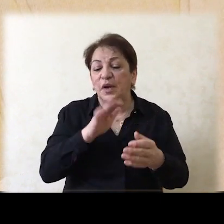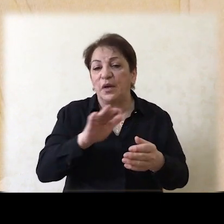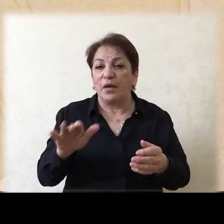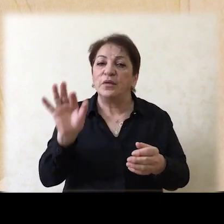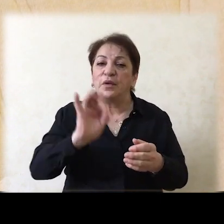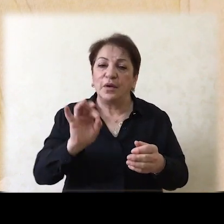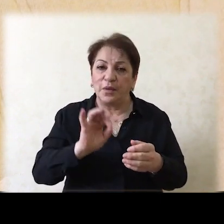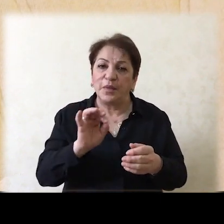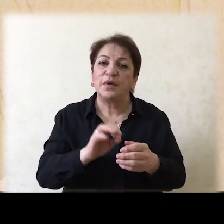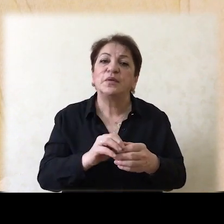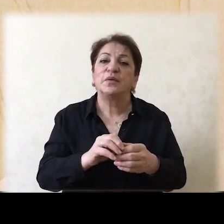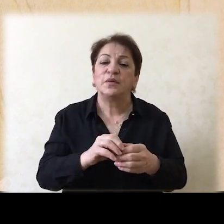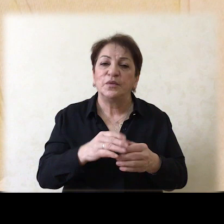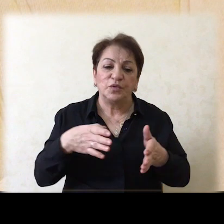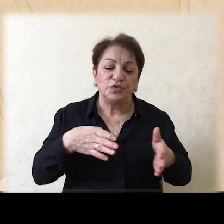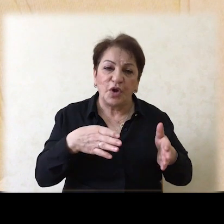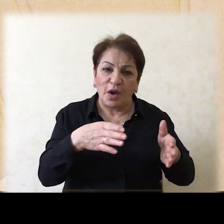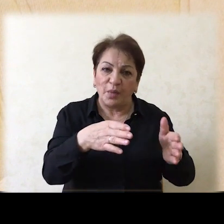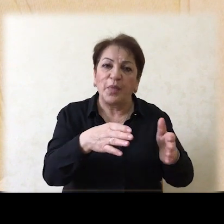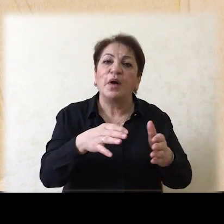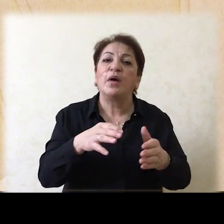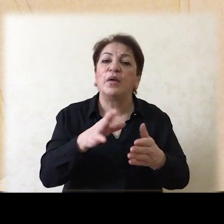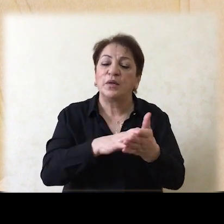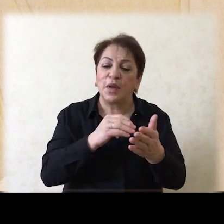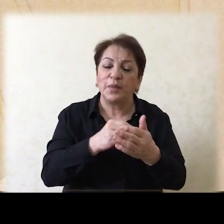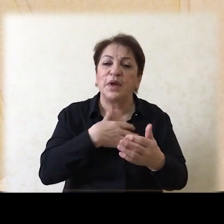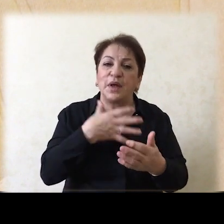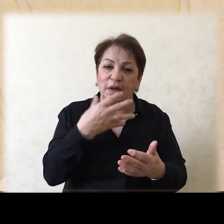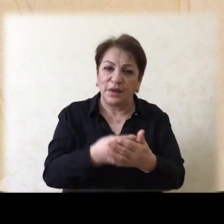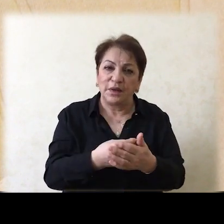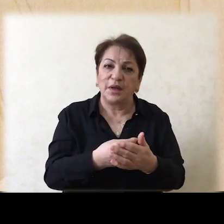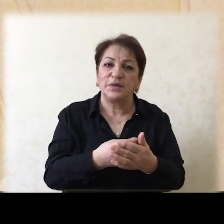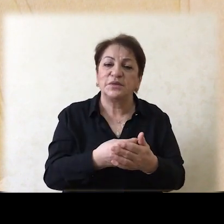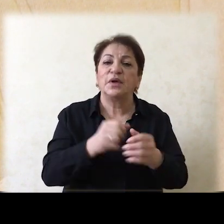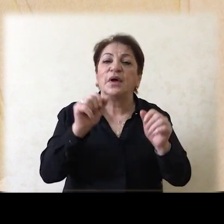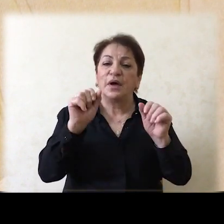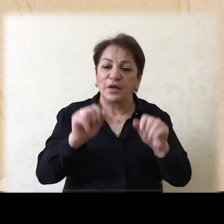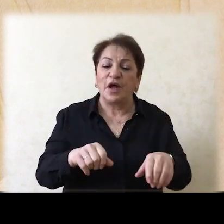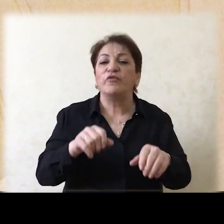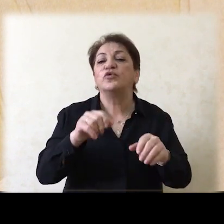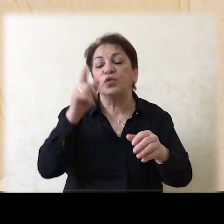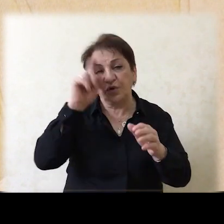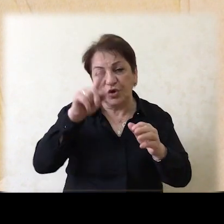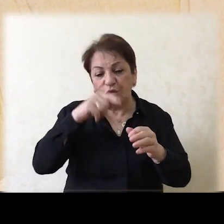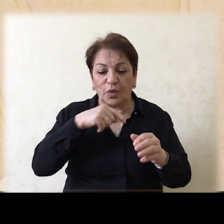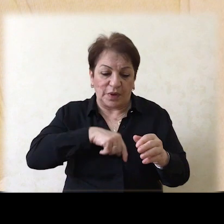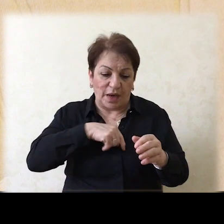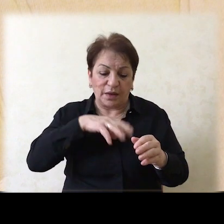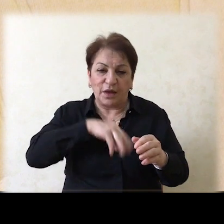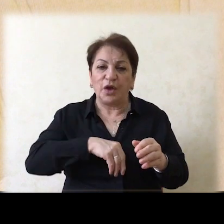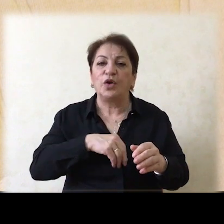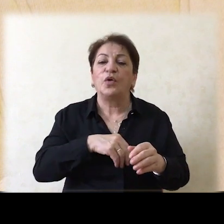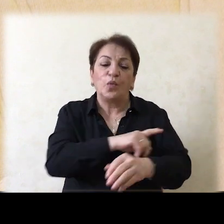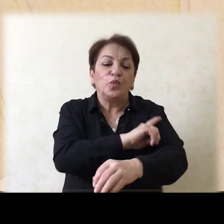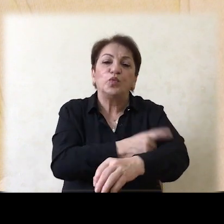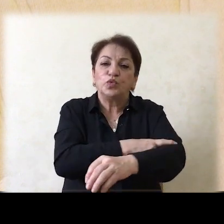ապացուցվեց և մեր երեխաների համար ճանապարհ հարթվեց դեպի իրենց հնարավորությունների ճանաչման,